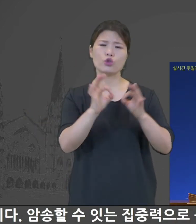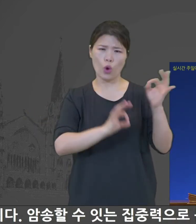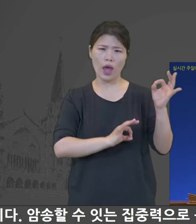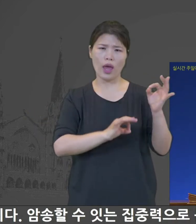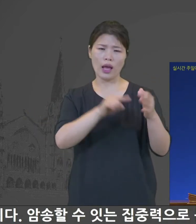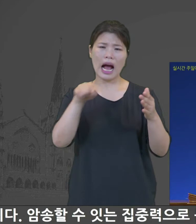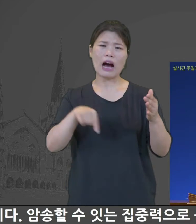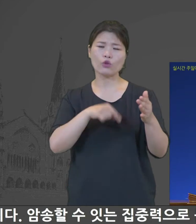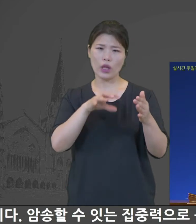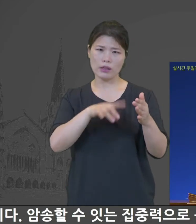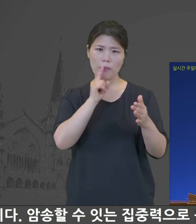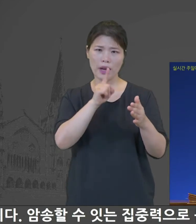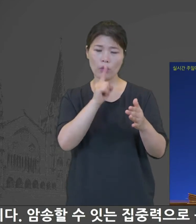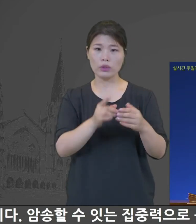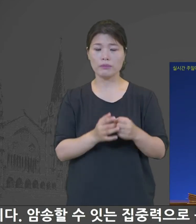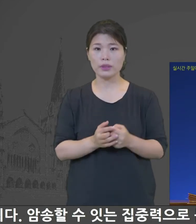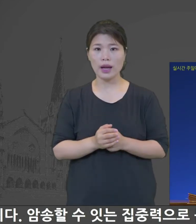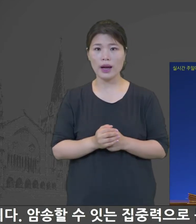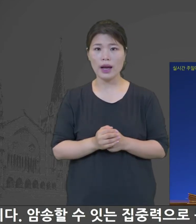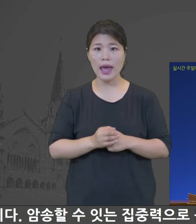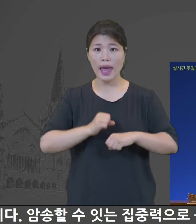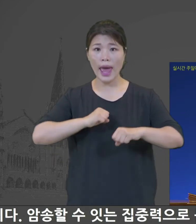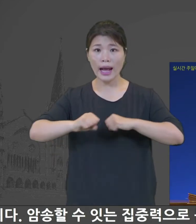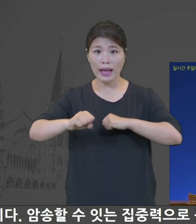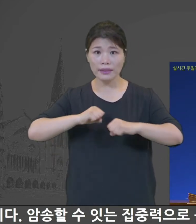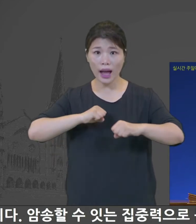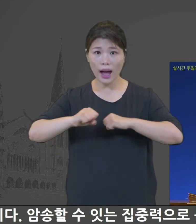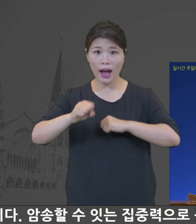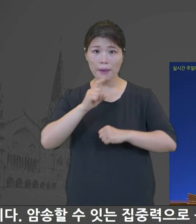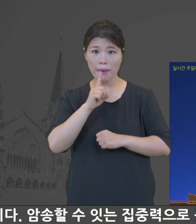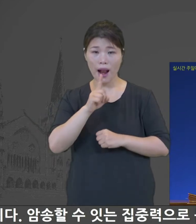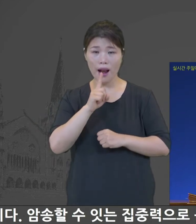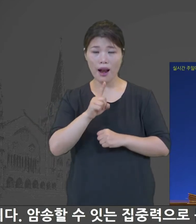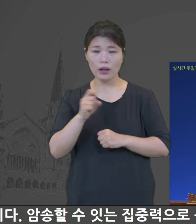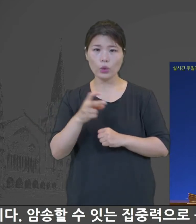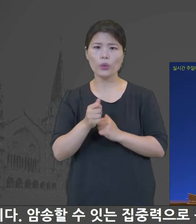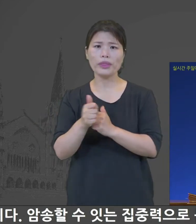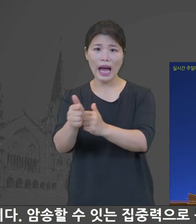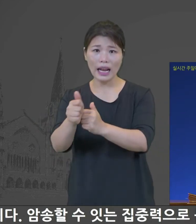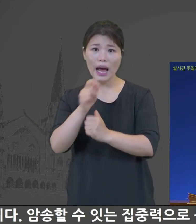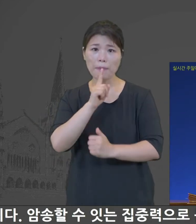살아가는 겁니다. 여기서 이 행하여 그 뒤에 따라, 이것은